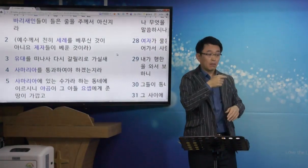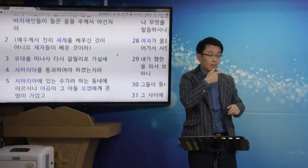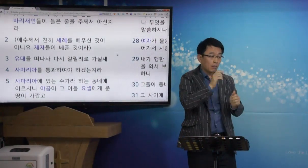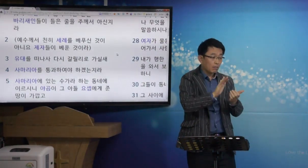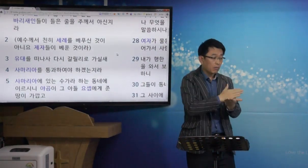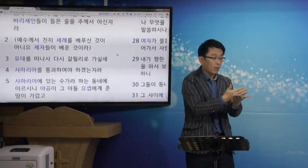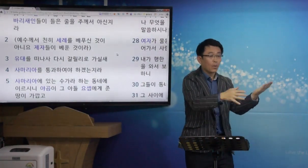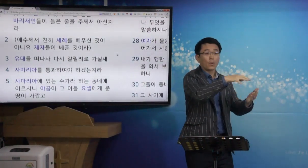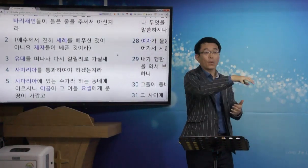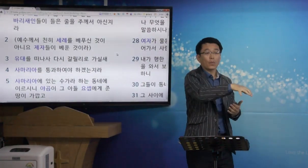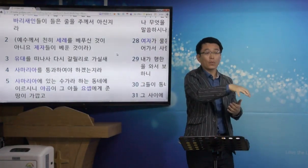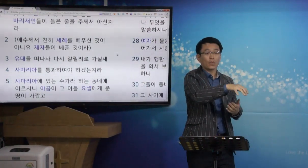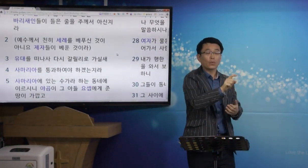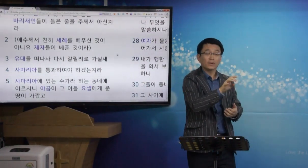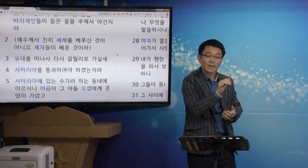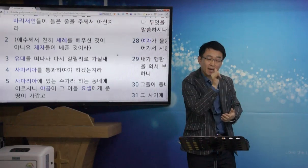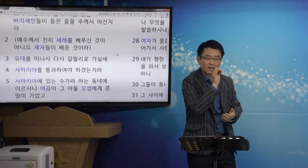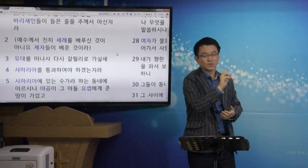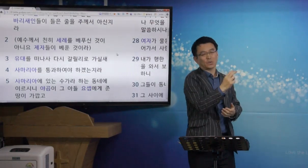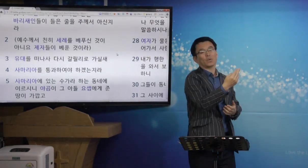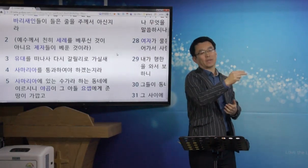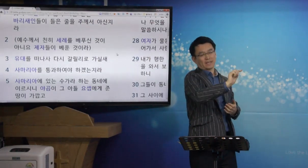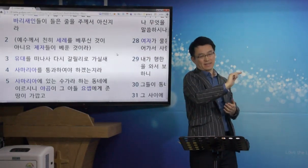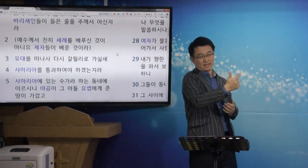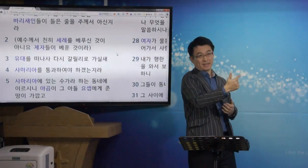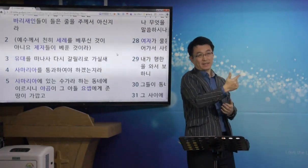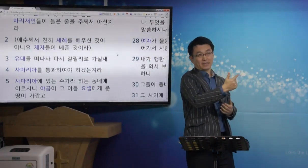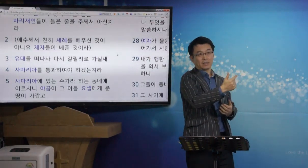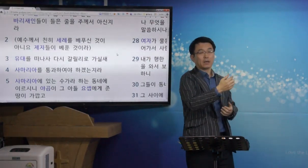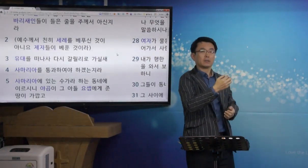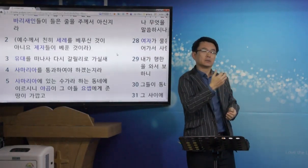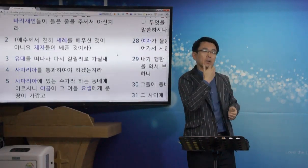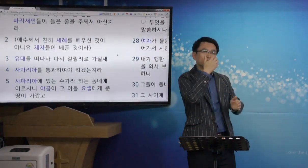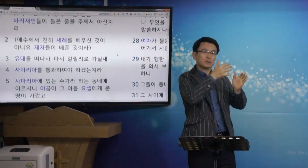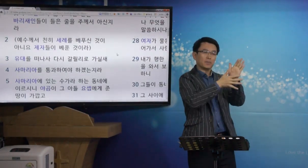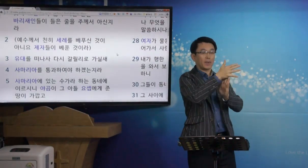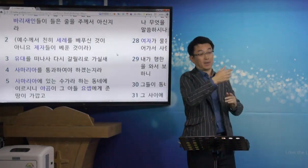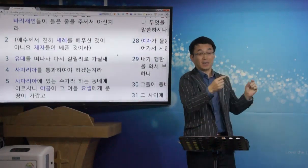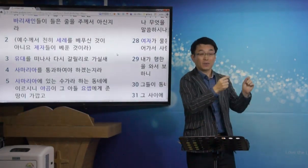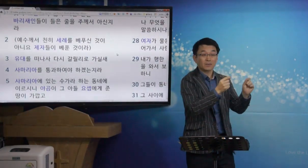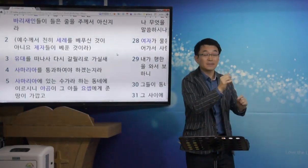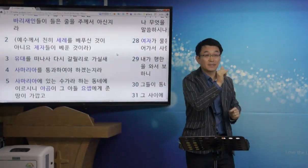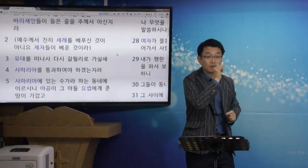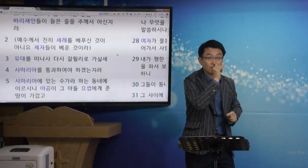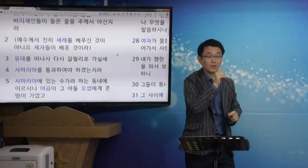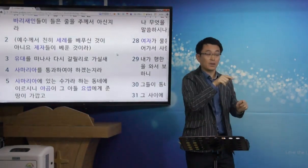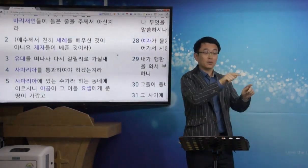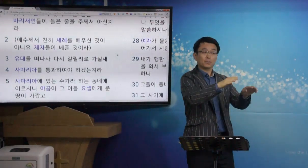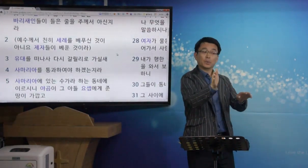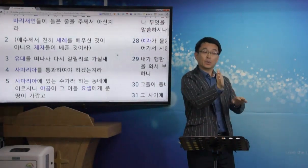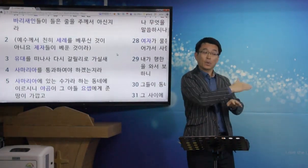유대에서 세례를 베푼다. 그곳은 어디입니까? 요단강이죠. 예루살렘과 가까운